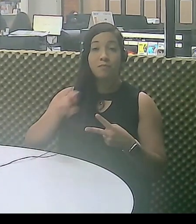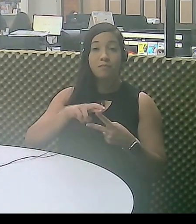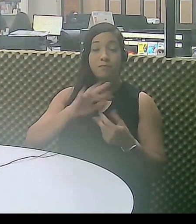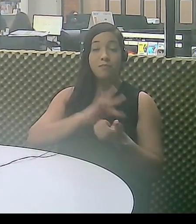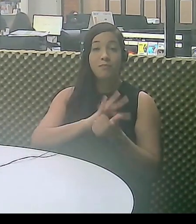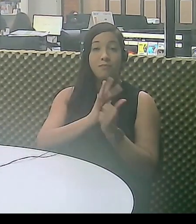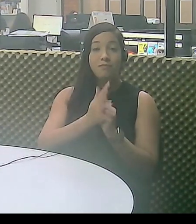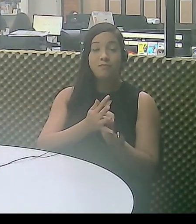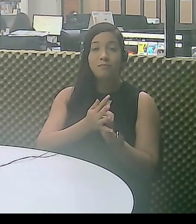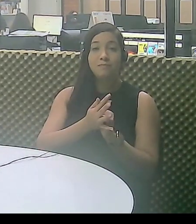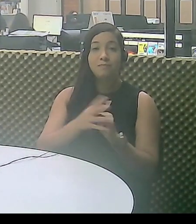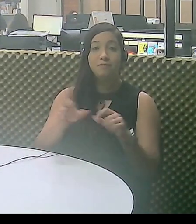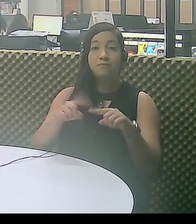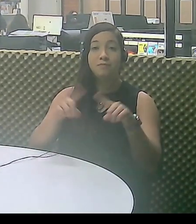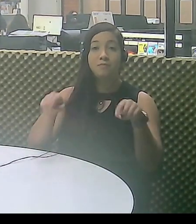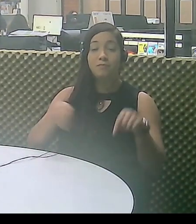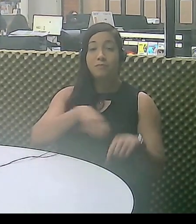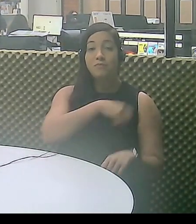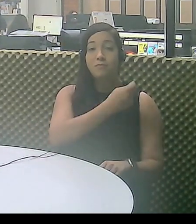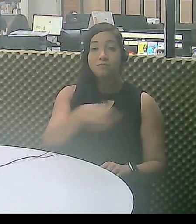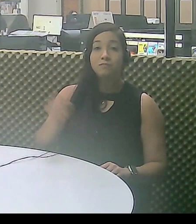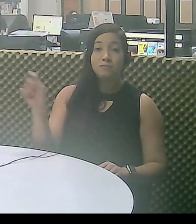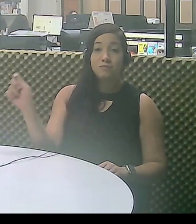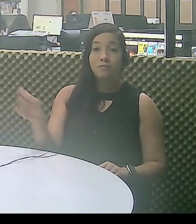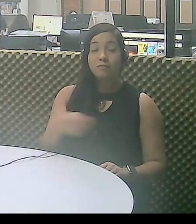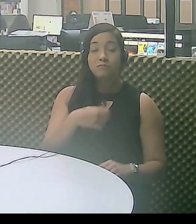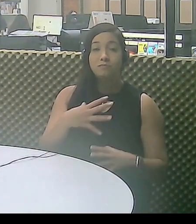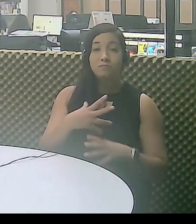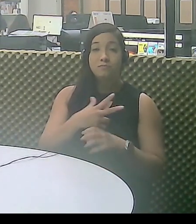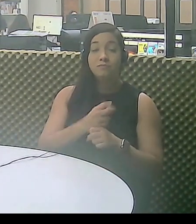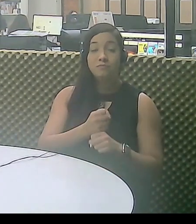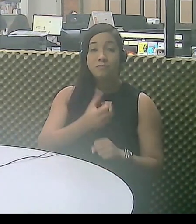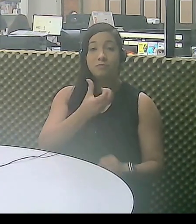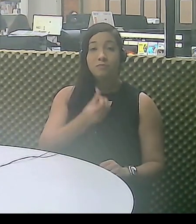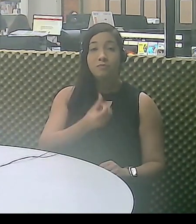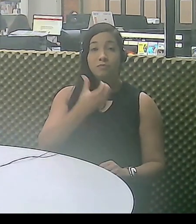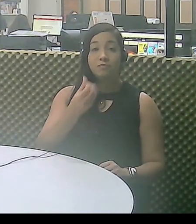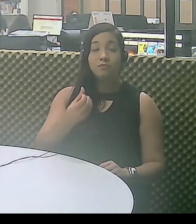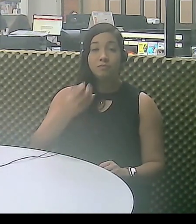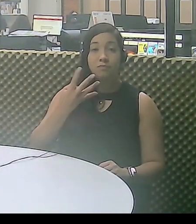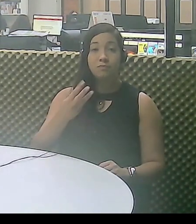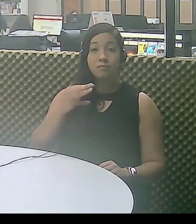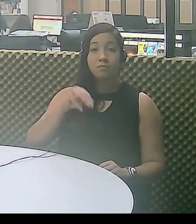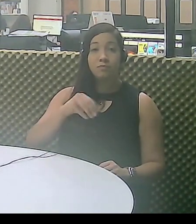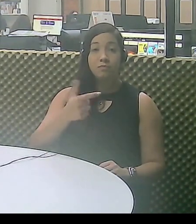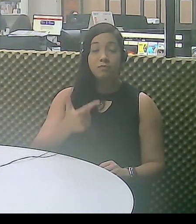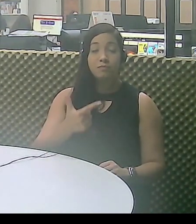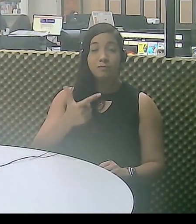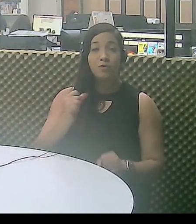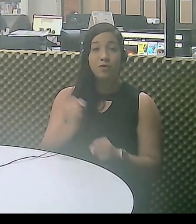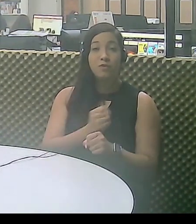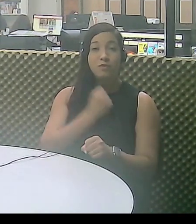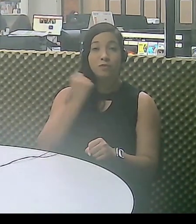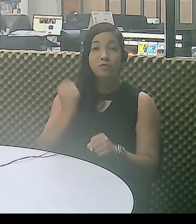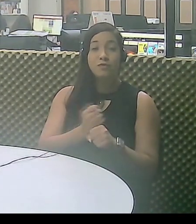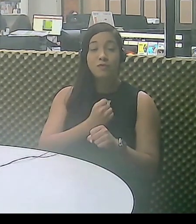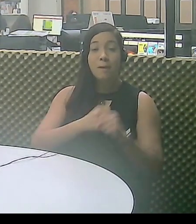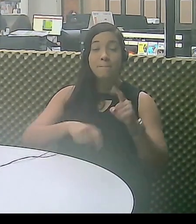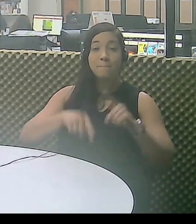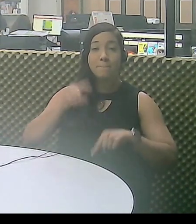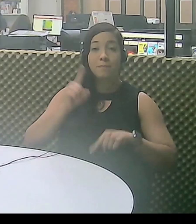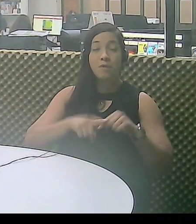Futel. Já a quadra de tênis, com área total de 664 metros quadrados, foi construída com